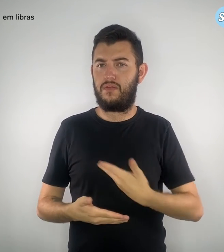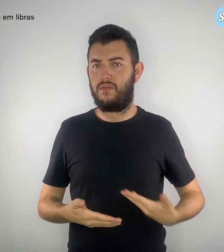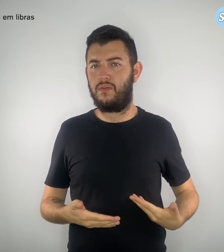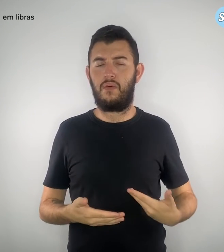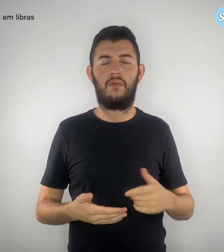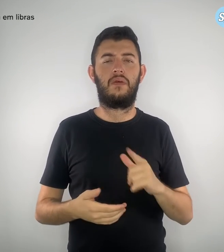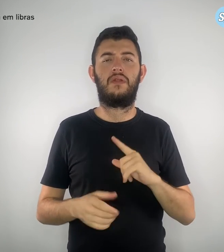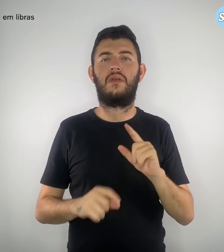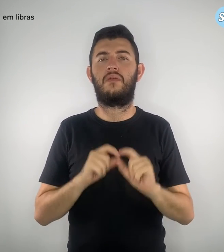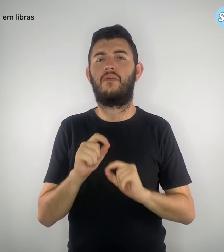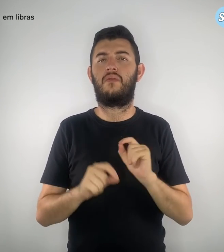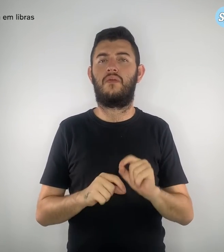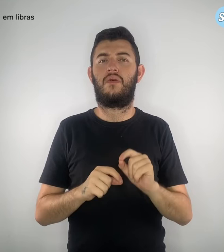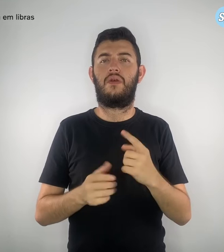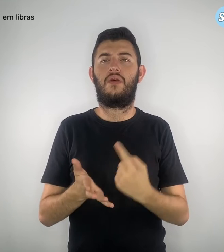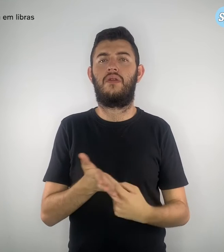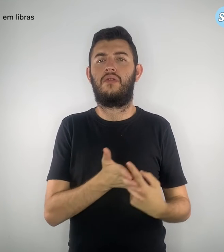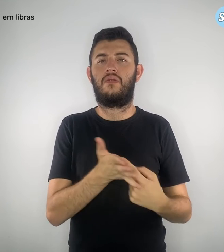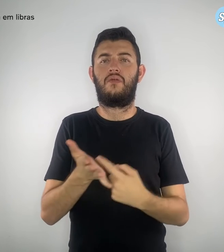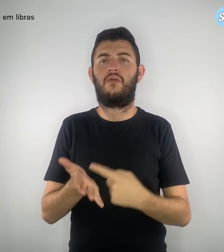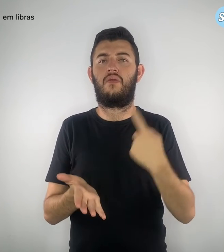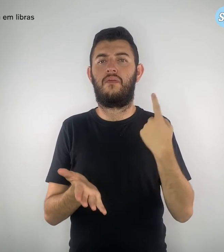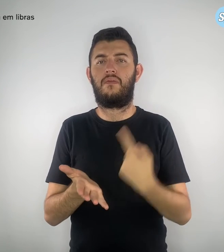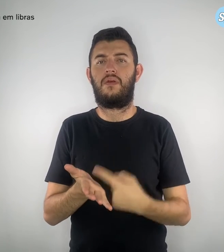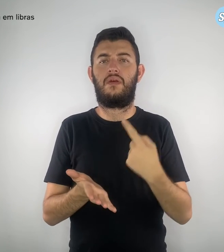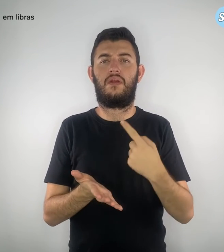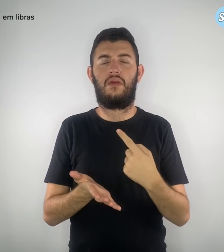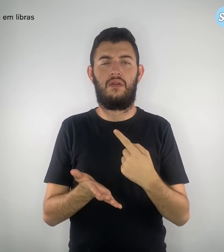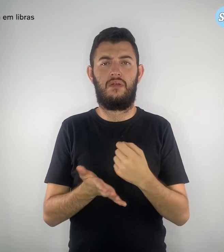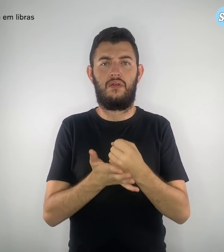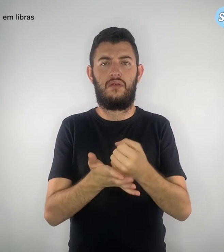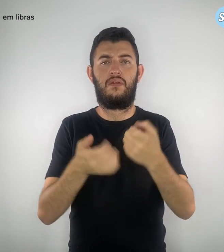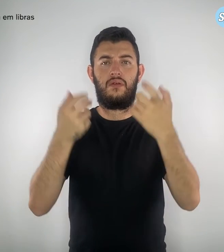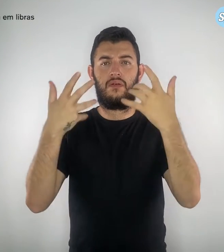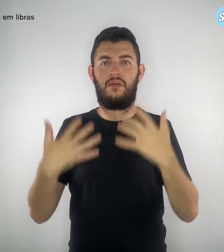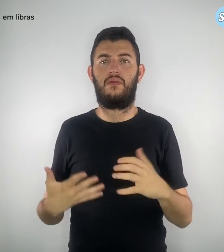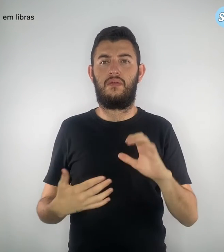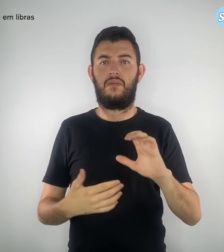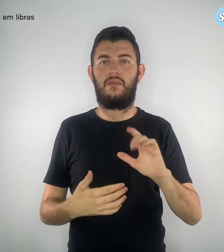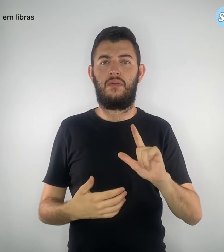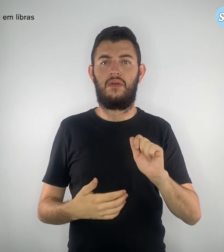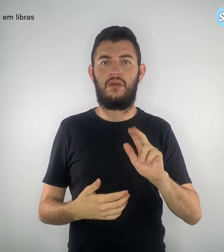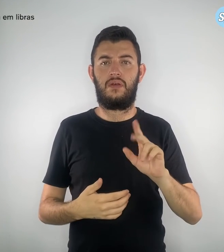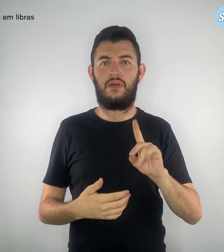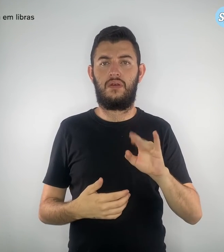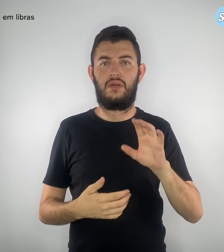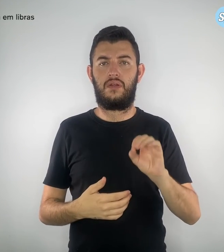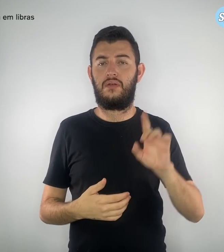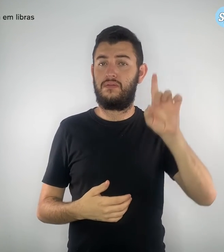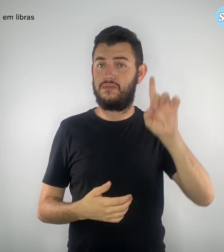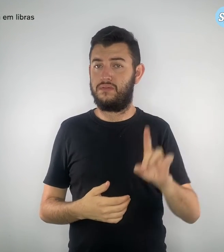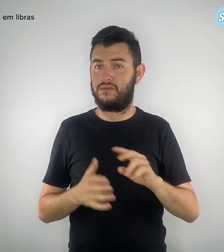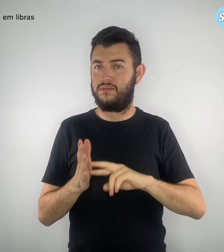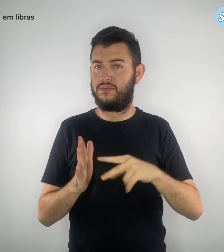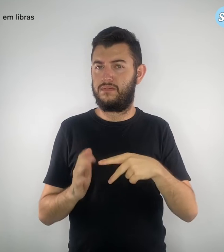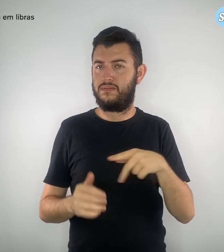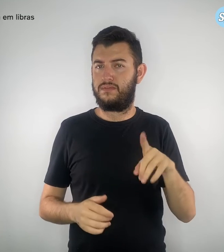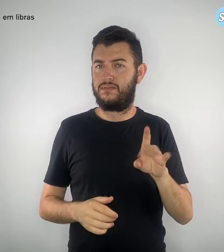dos instrumentos de cooperação, explica Cláudio Antunes, diretor do Simpro-DF. Em